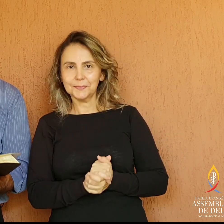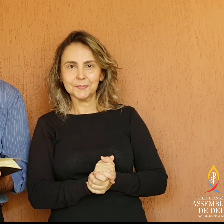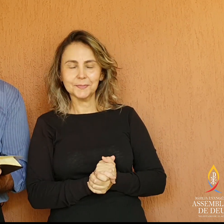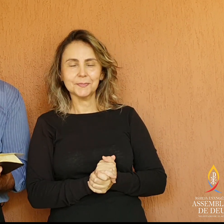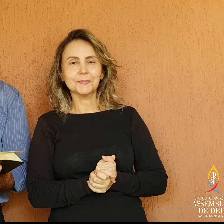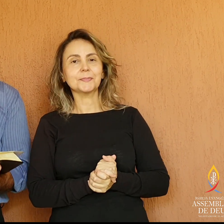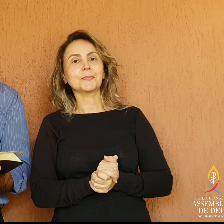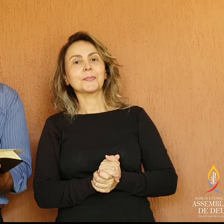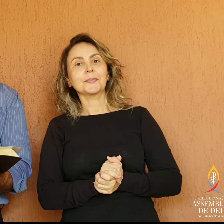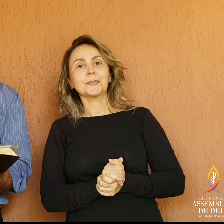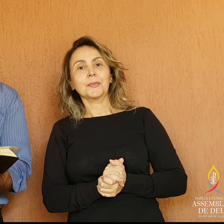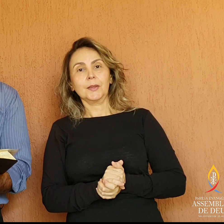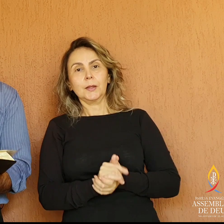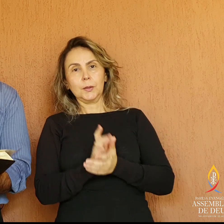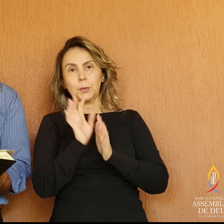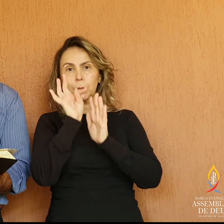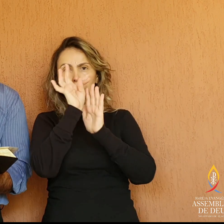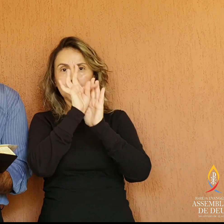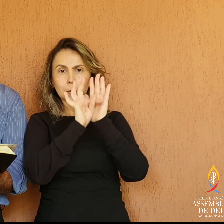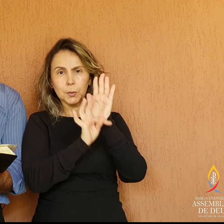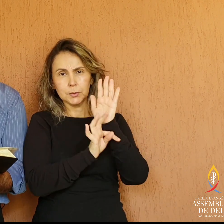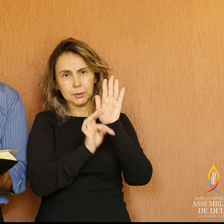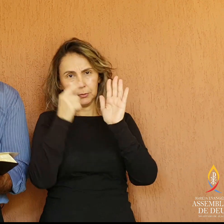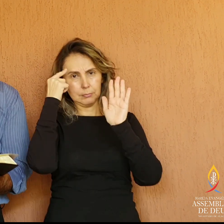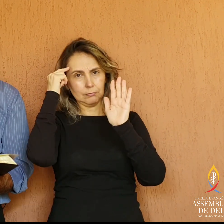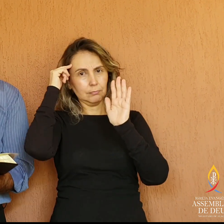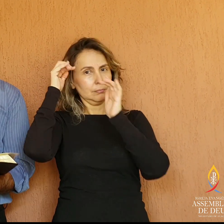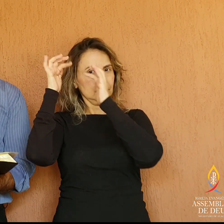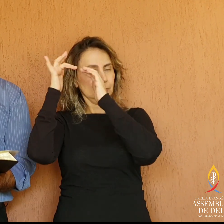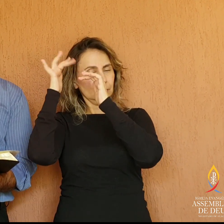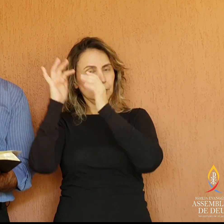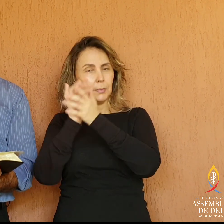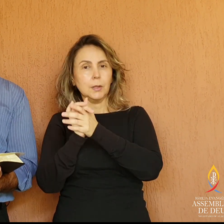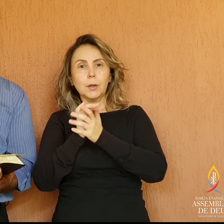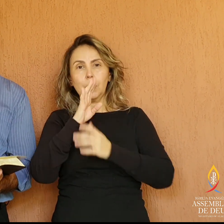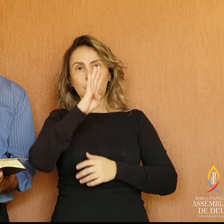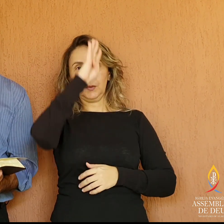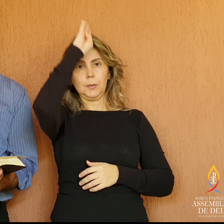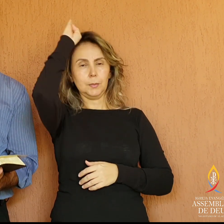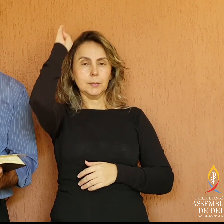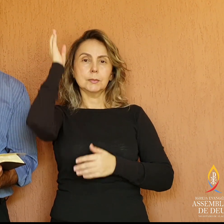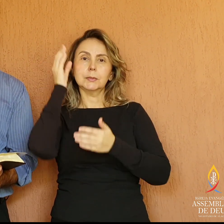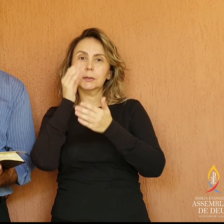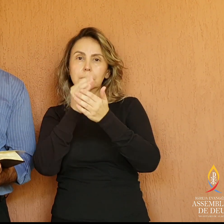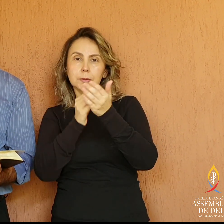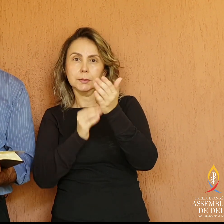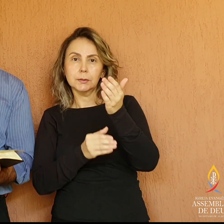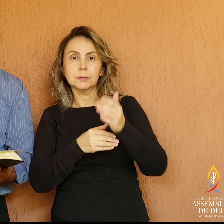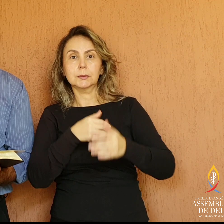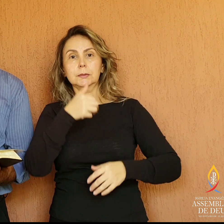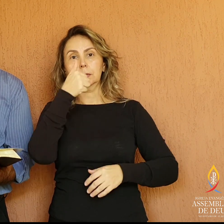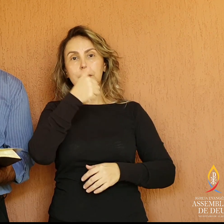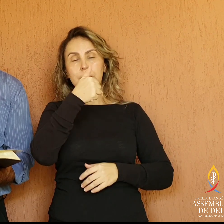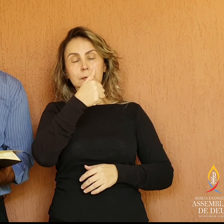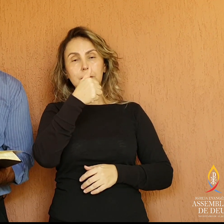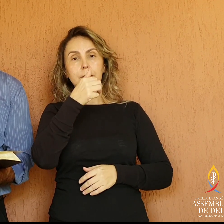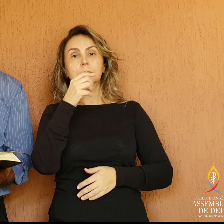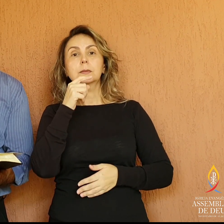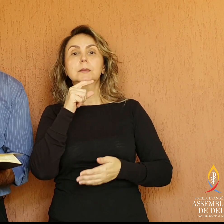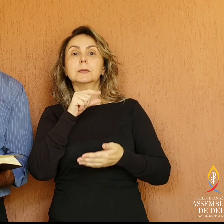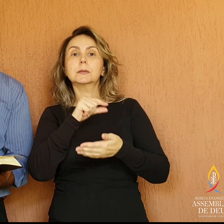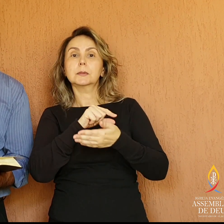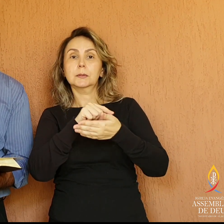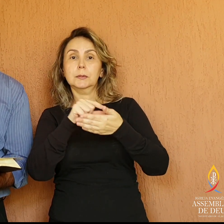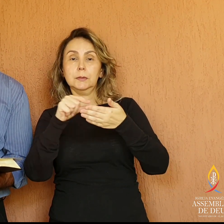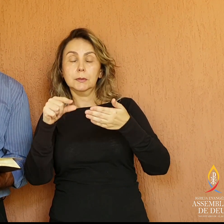Vamos para um texto de meditação que está no livro de Romanos, capítulo 1,